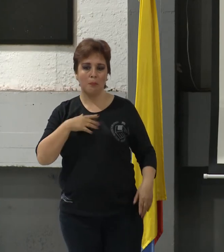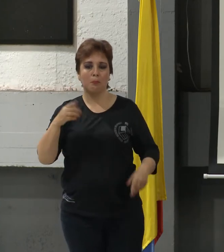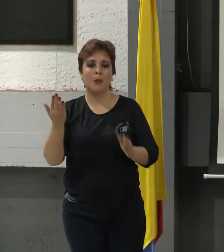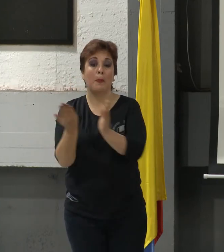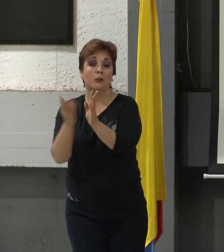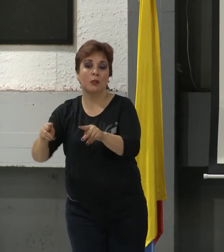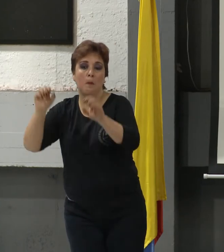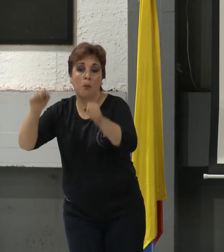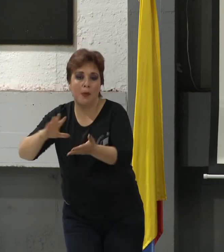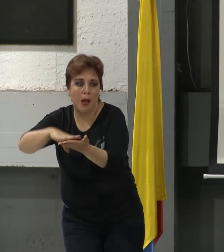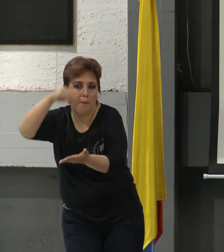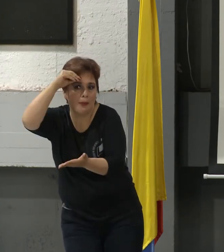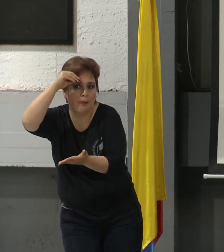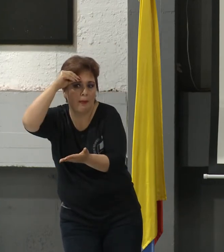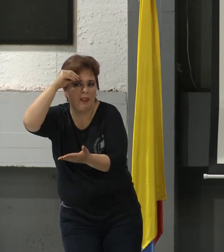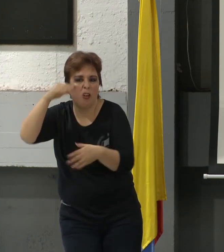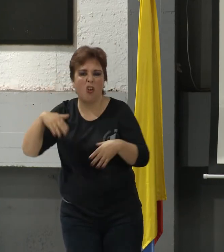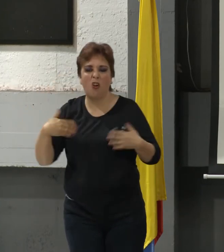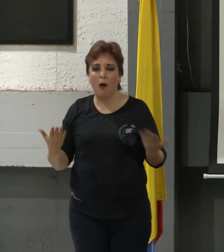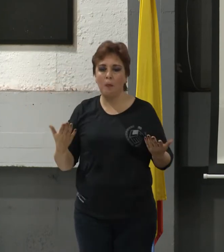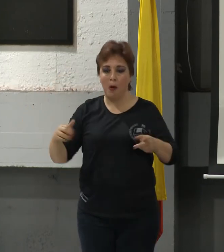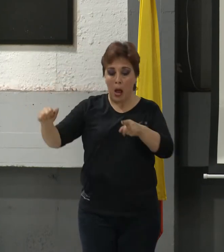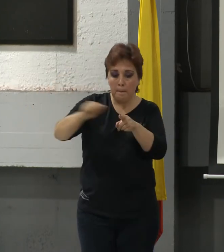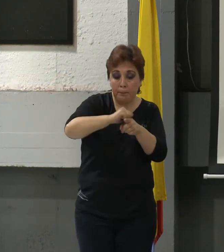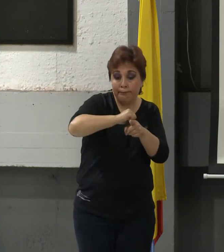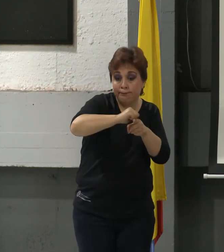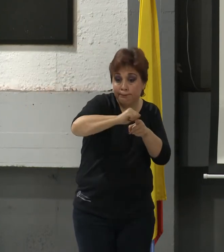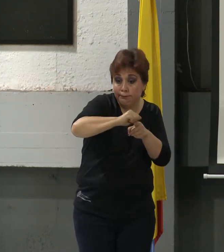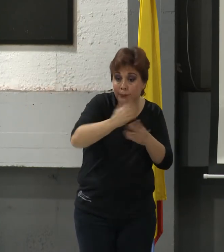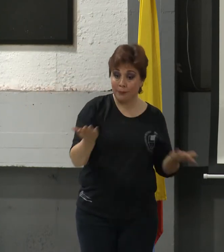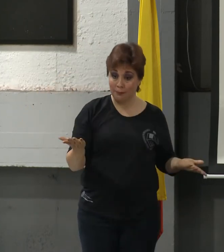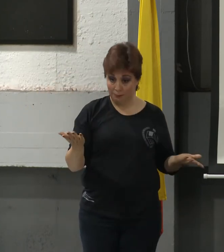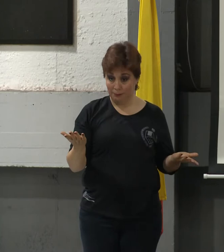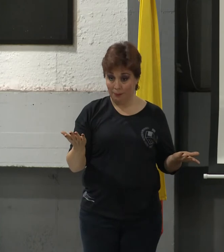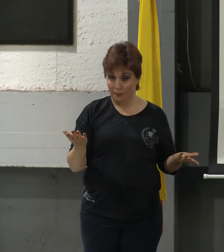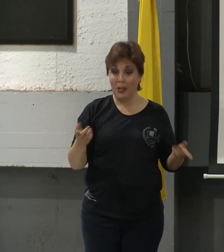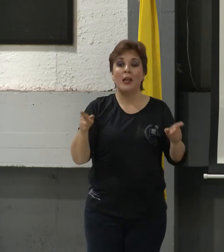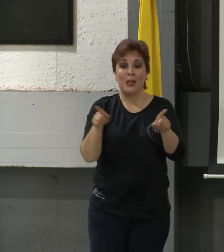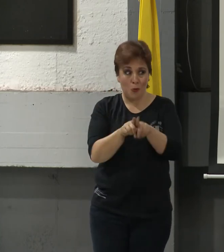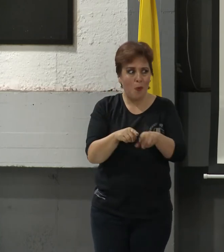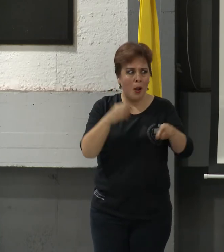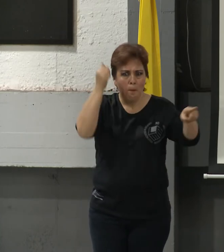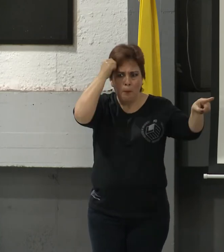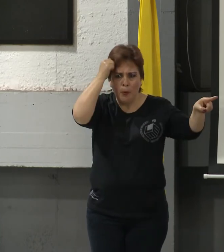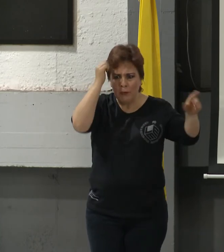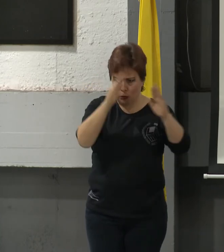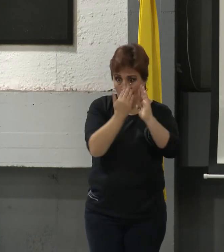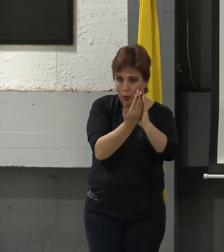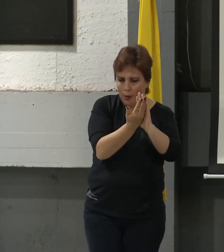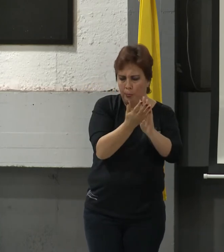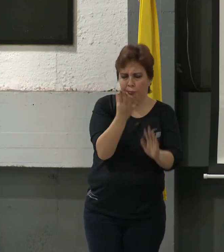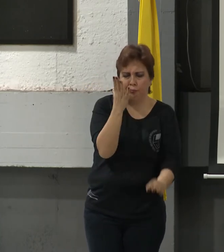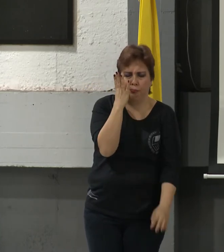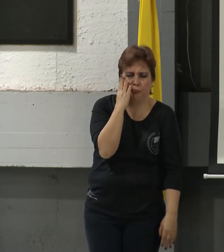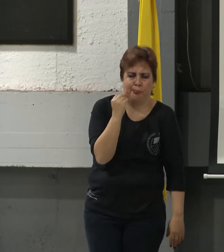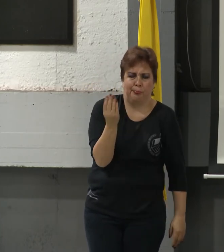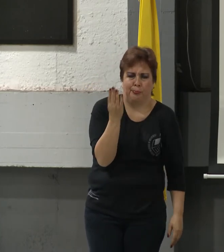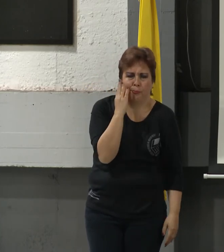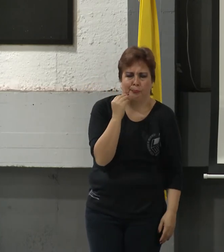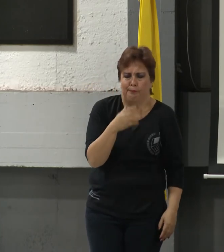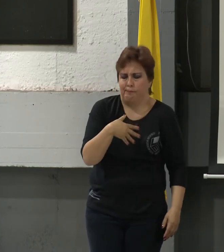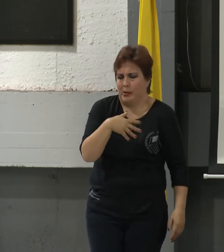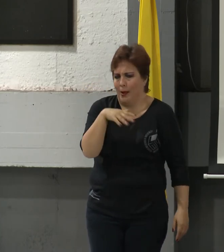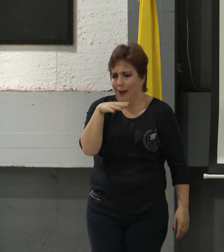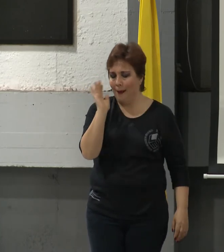a partir de la práctica de la experiencia que nuestros profesores tienen allí con los niños y niñas de la